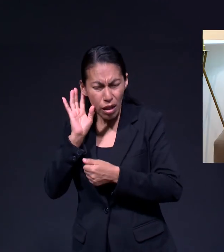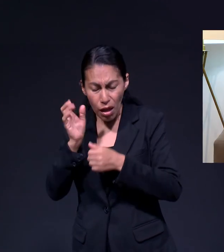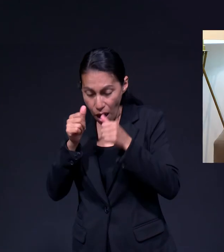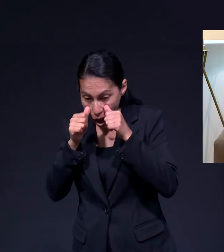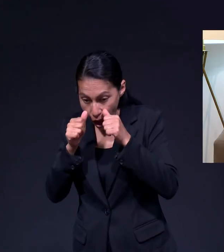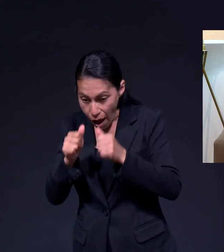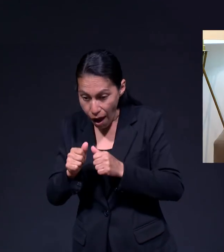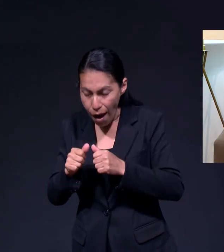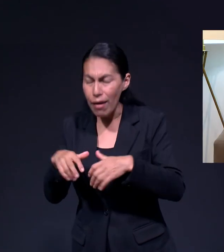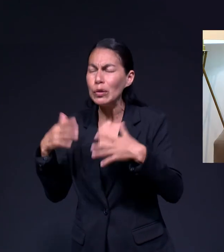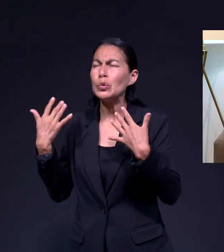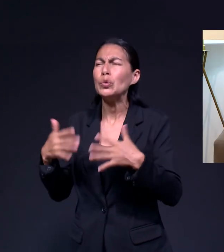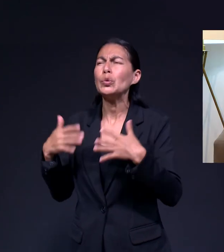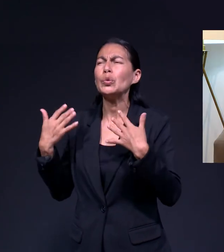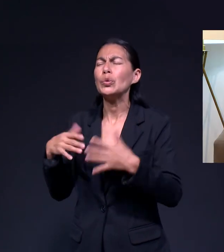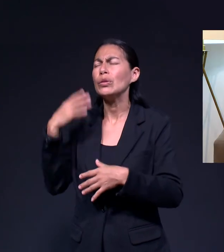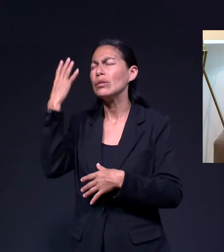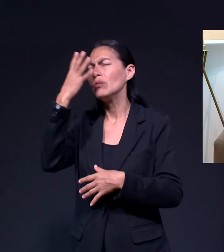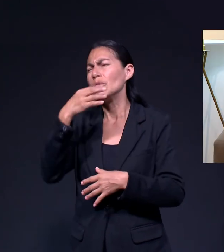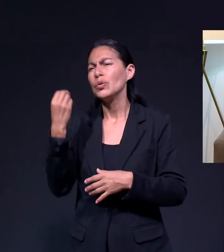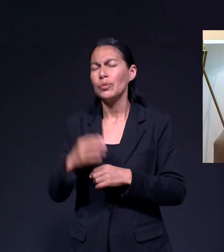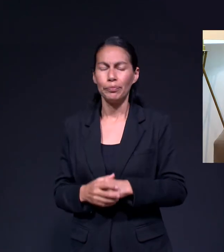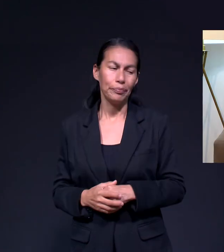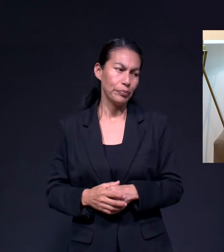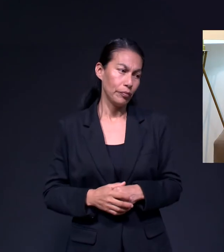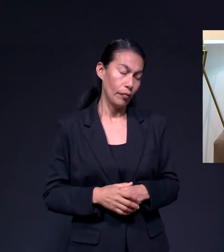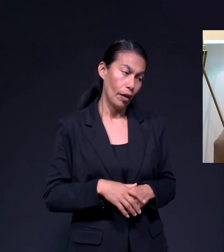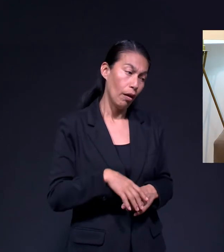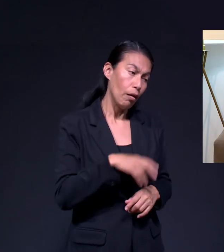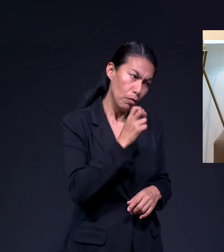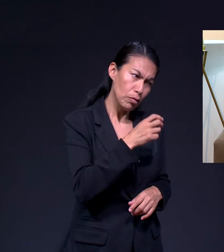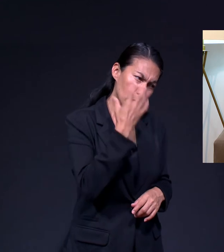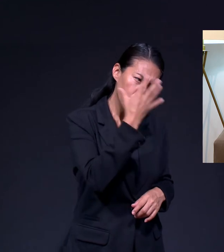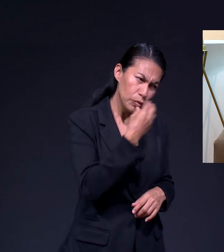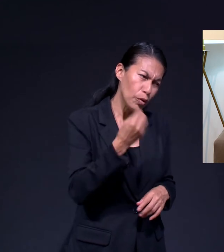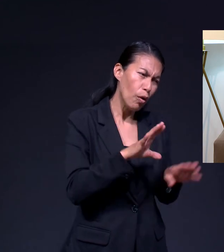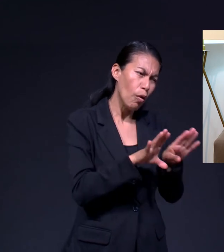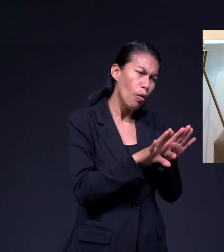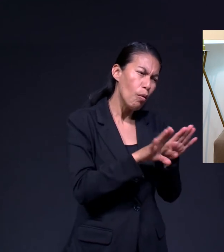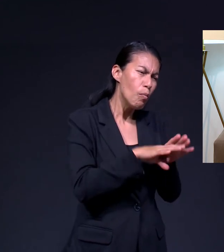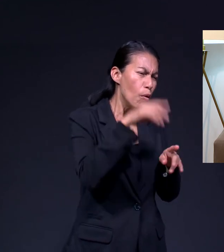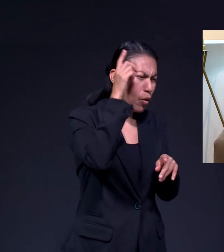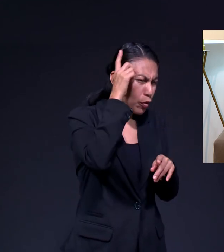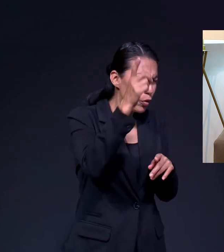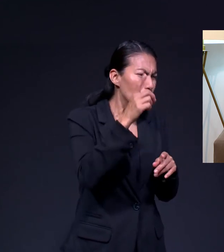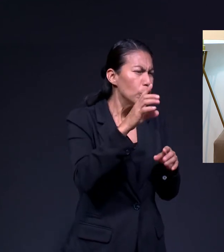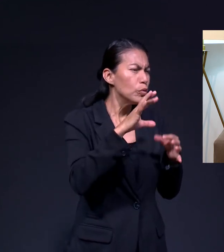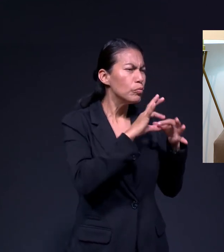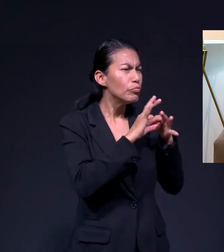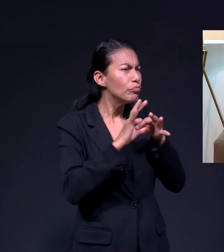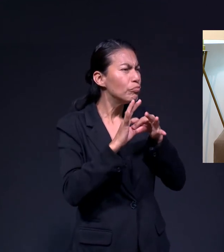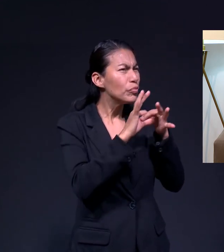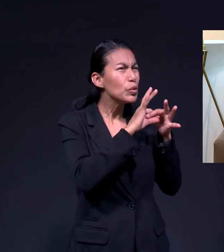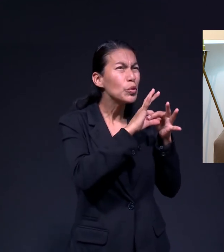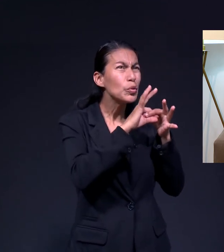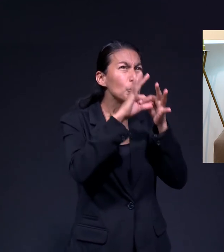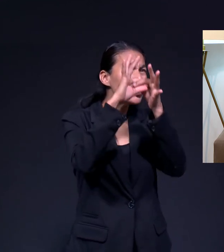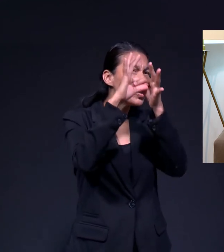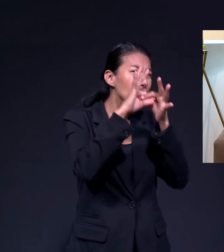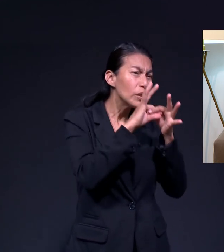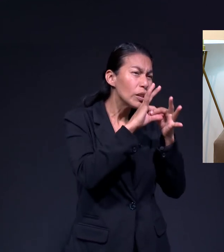maravilloso porque la oración te provee una comunicación con dios al cual no vemos